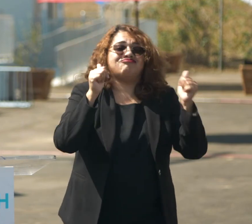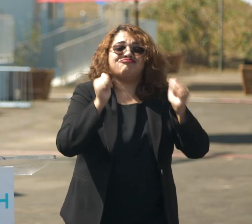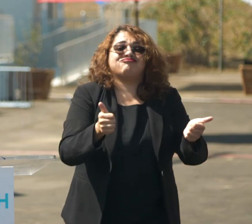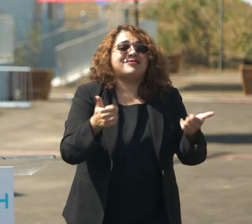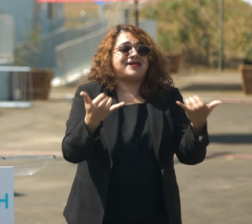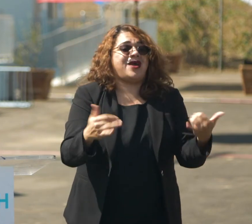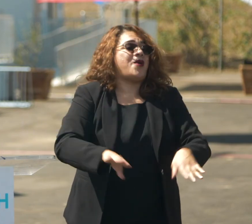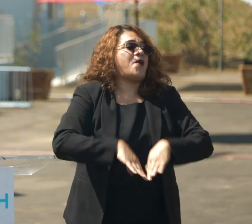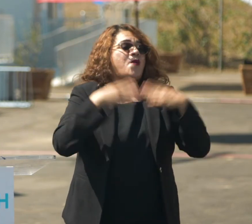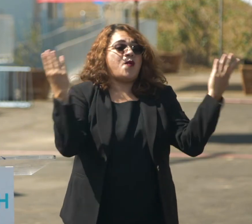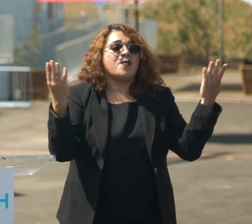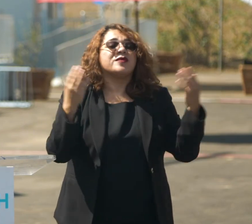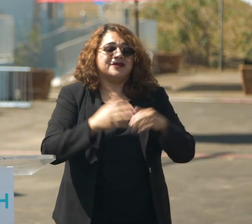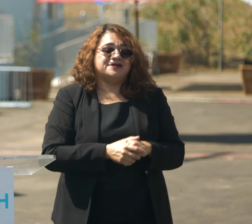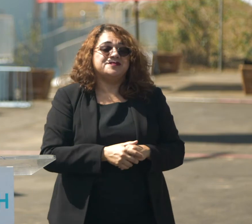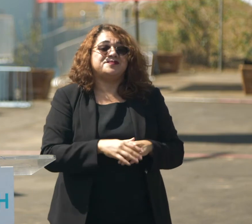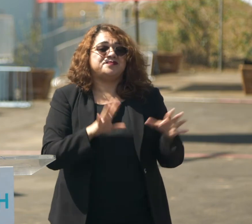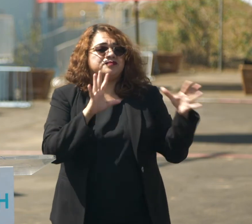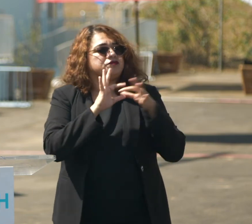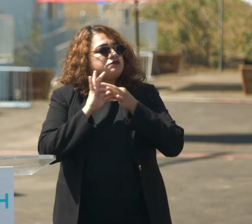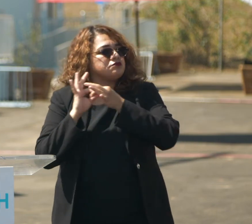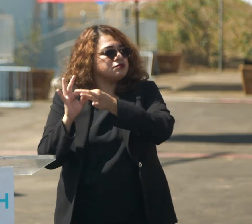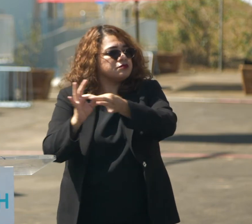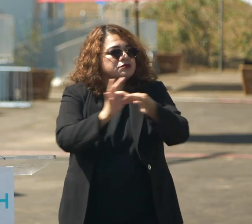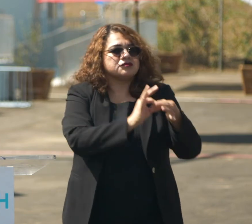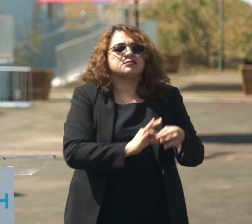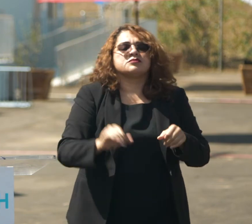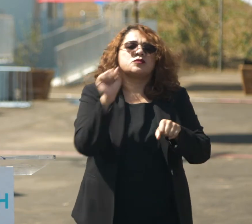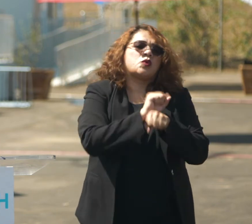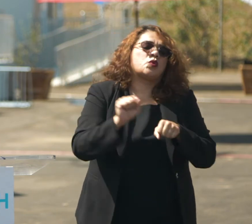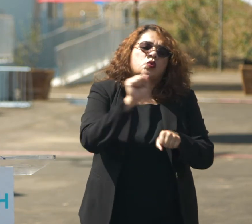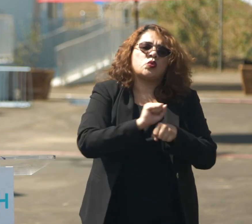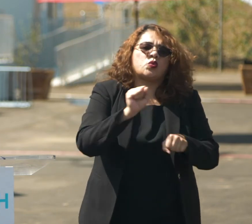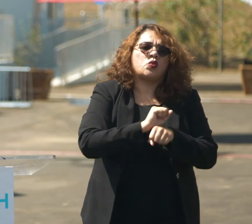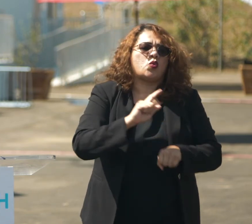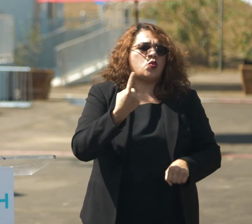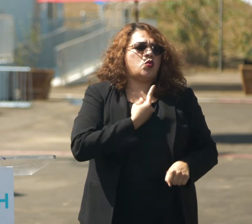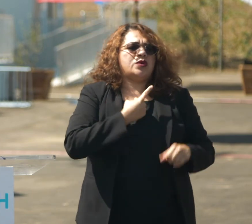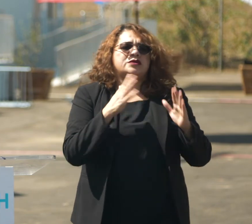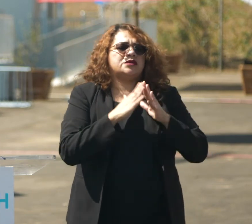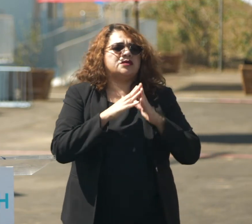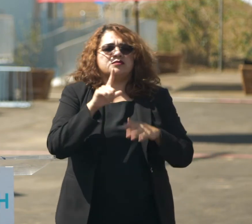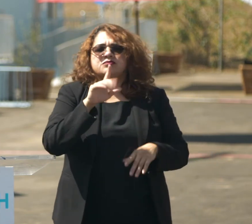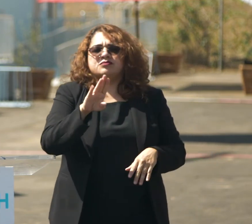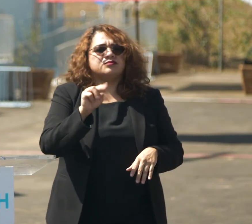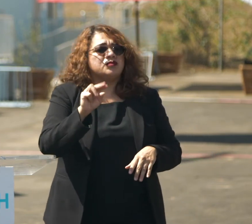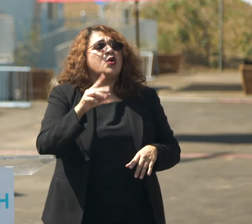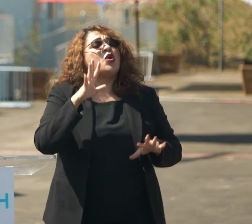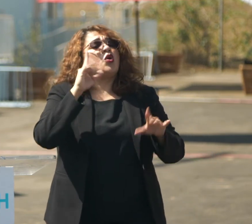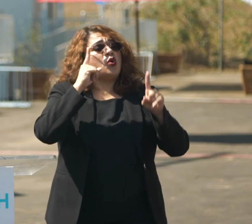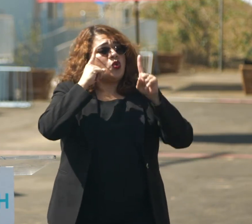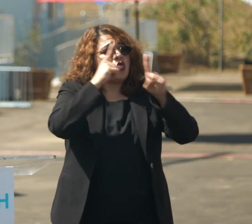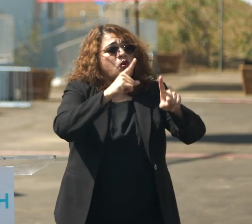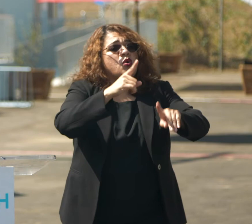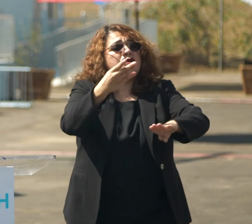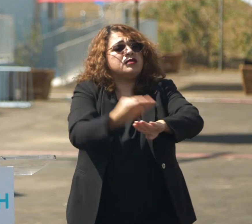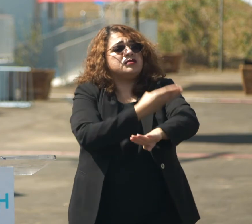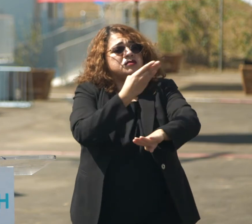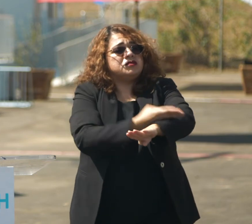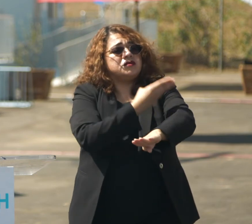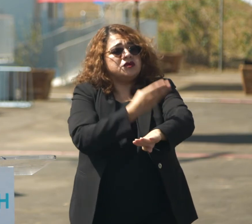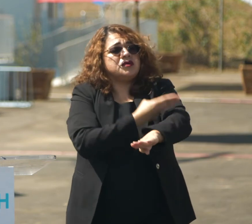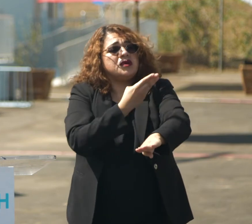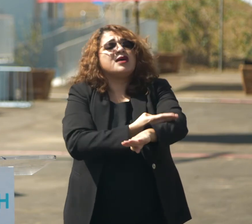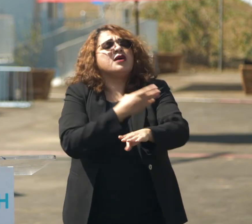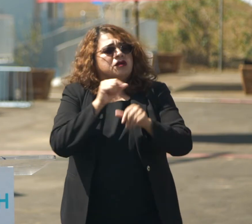Salud lidera un enfoque coordinado de múltiples frentes para continuar expandiendo la capacidad y mejorando la presentación